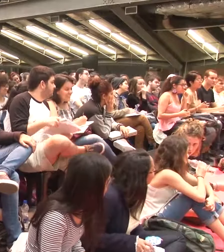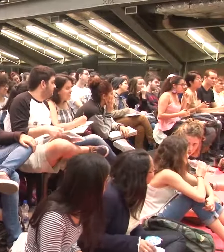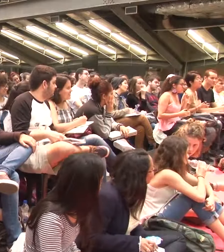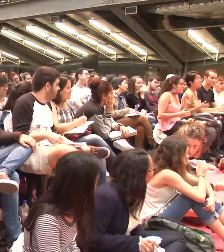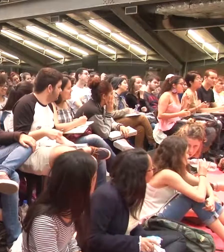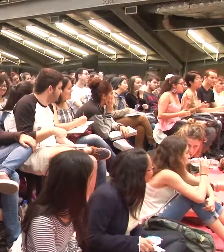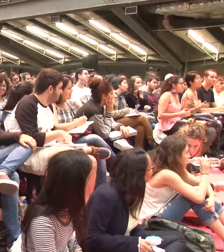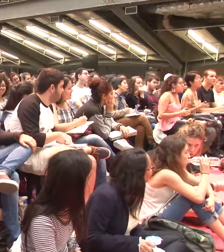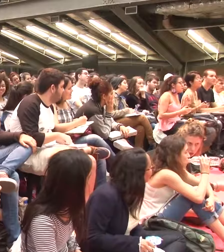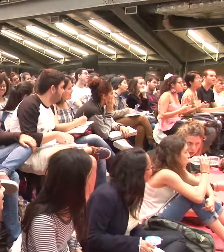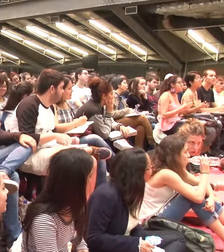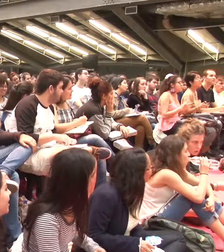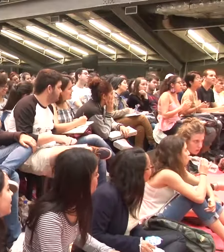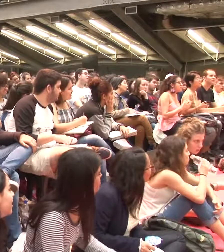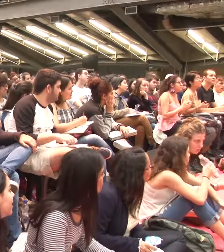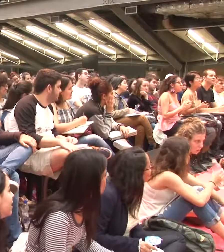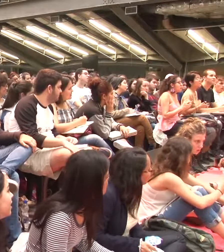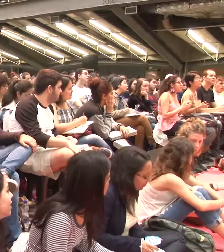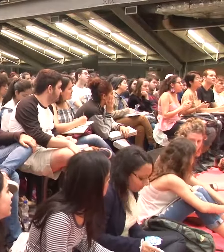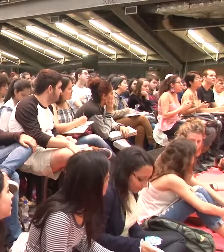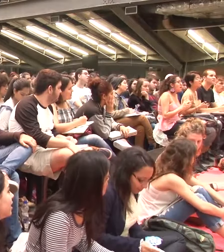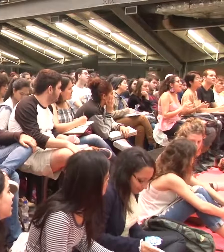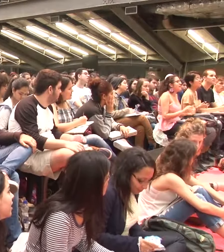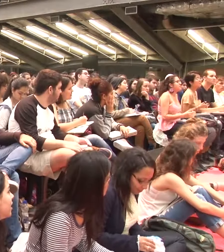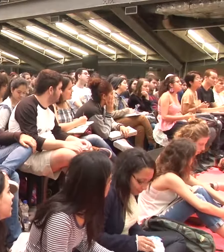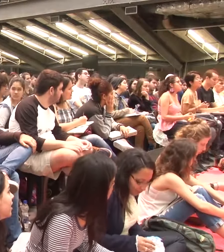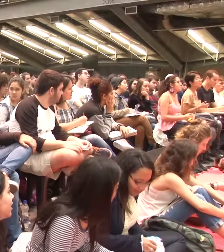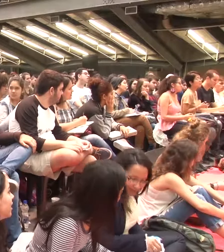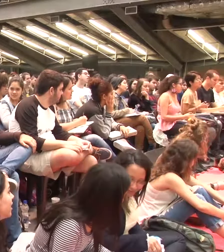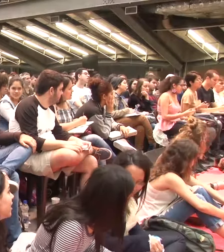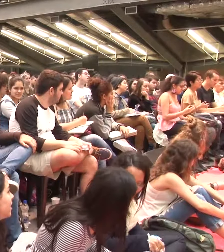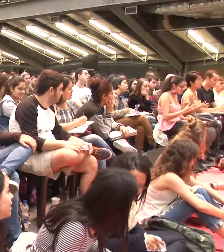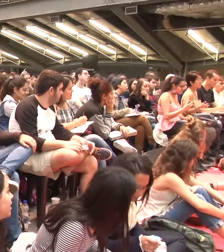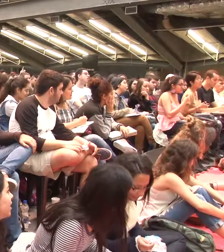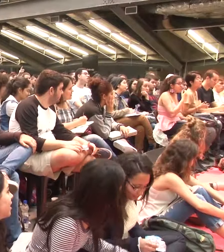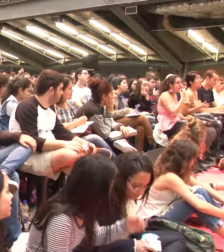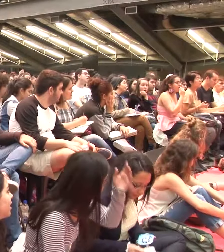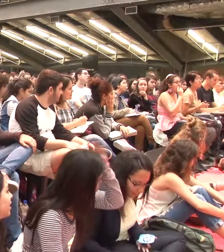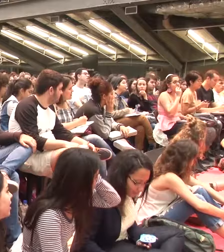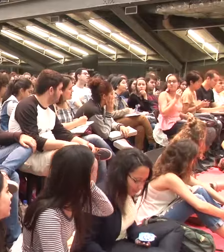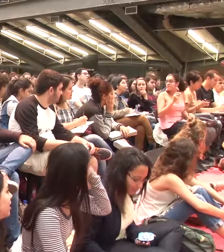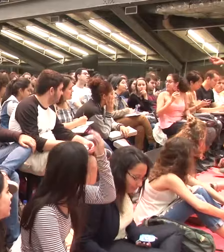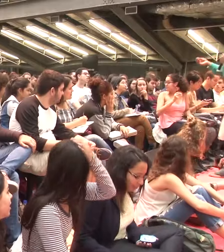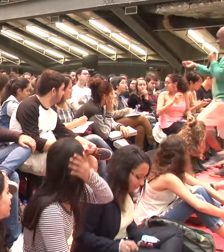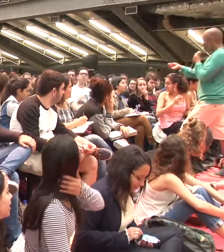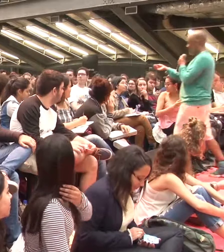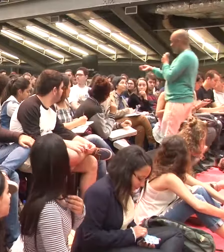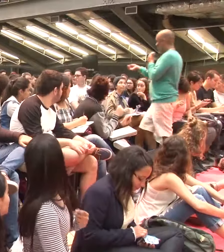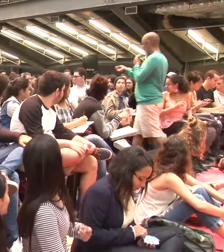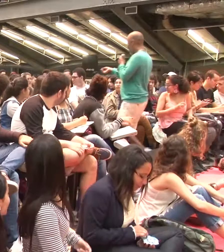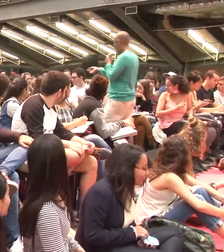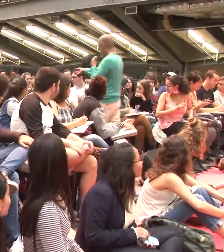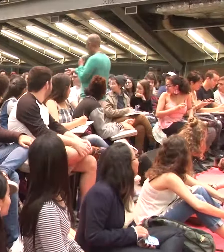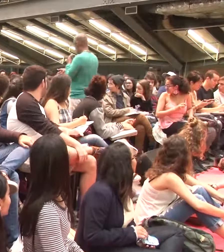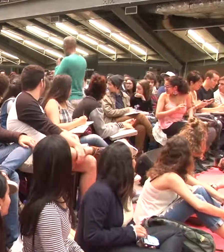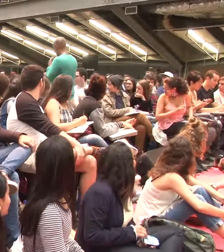Mas acontece um problema ali que são aquelas barrinhas assim. Mais antigo ainda. Se você